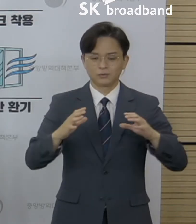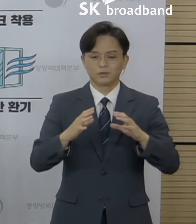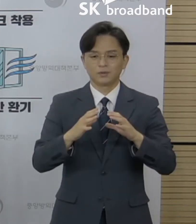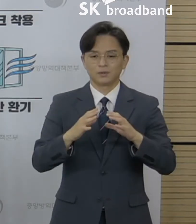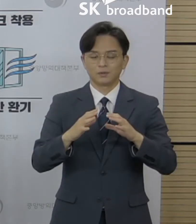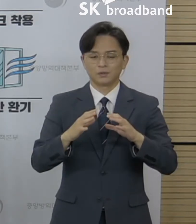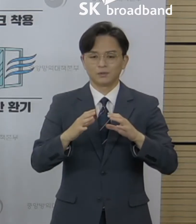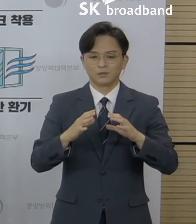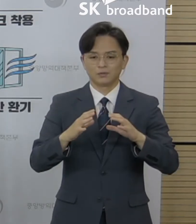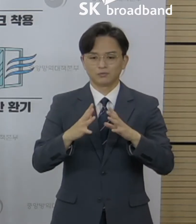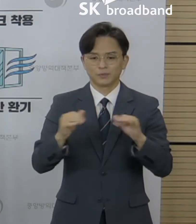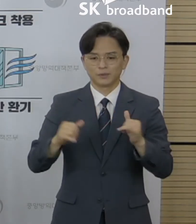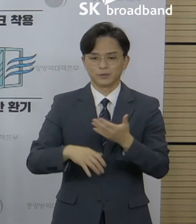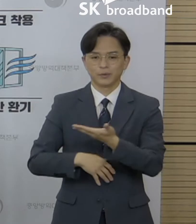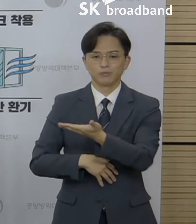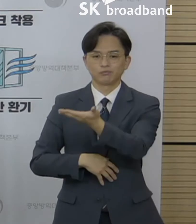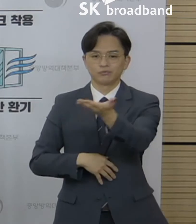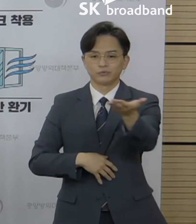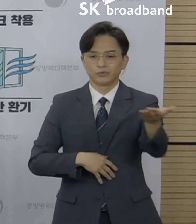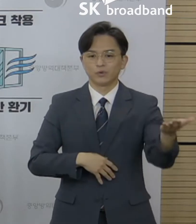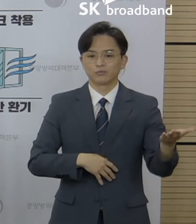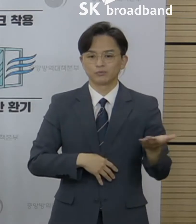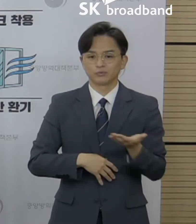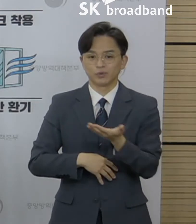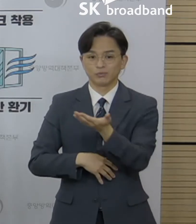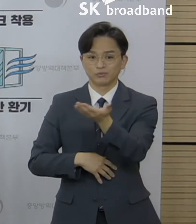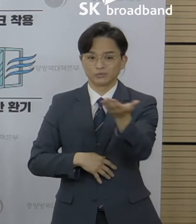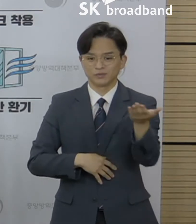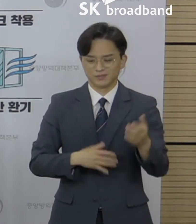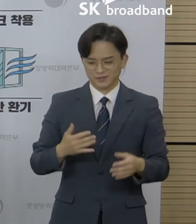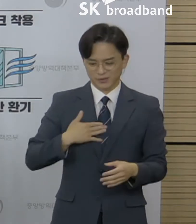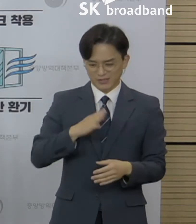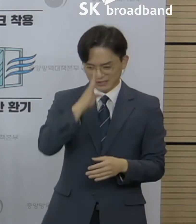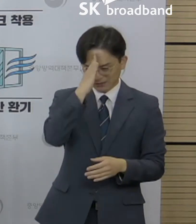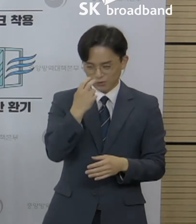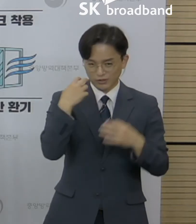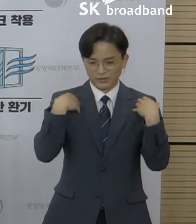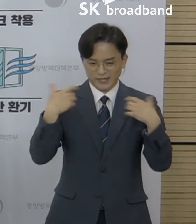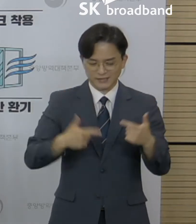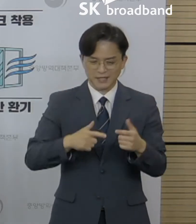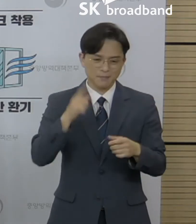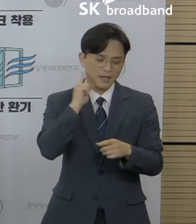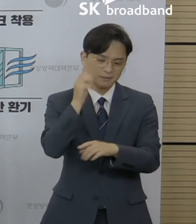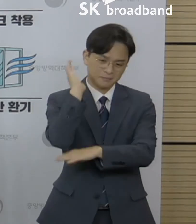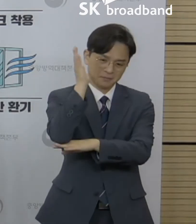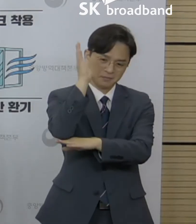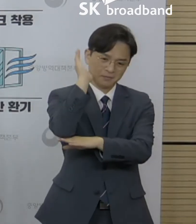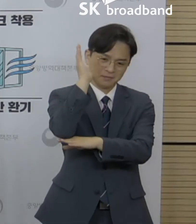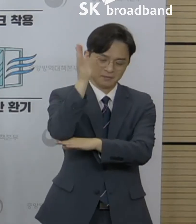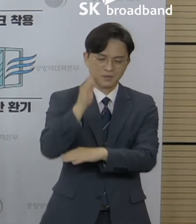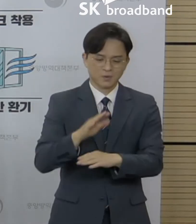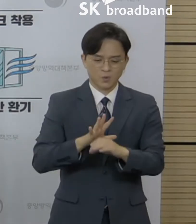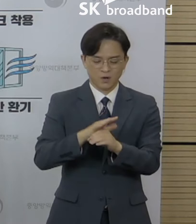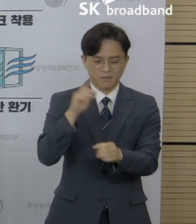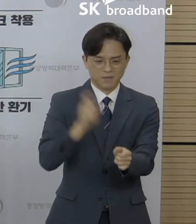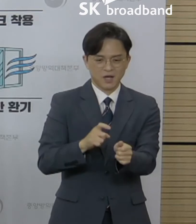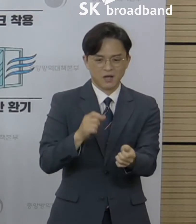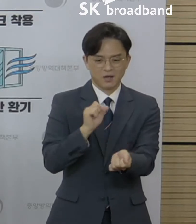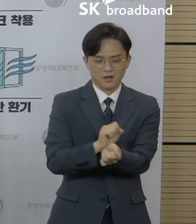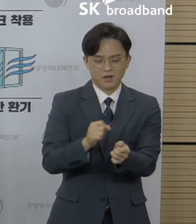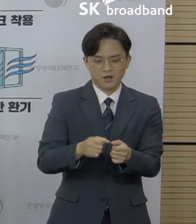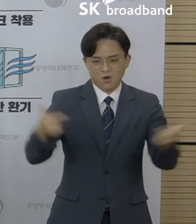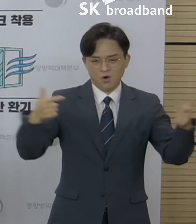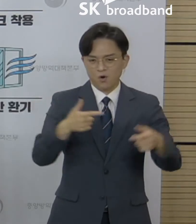코로나19 증가라는 말씀을 드리게 되면 바로바로 거리 두기, 또 마스크 착용, 각종